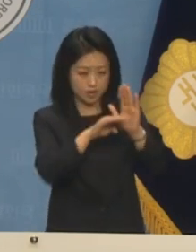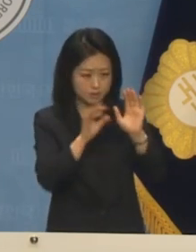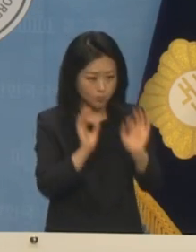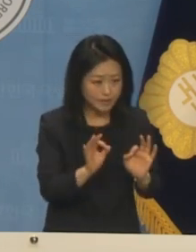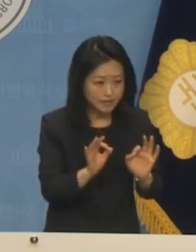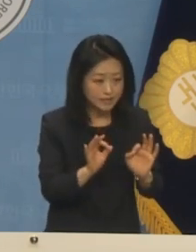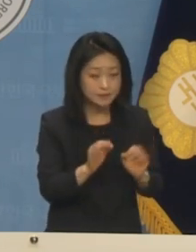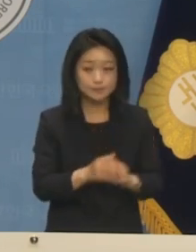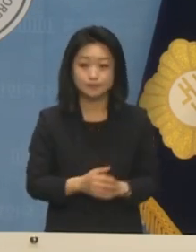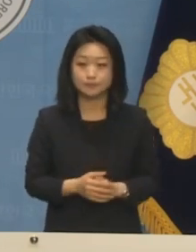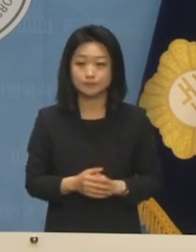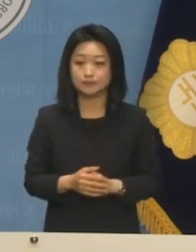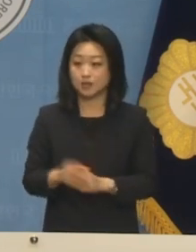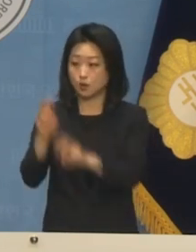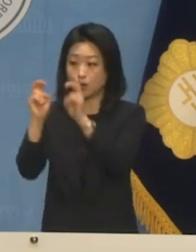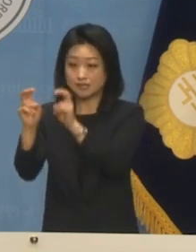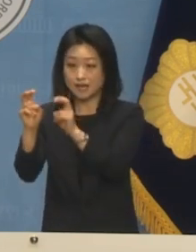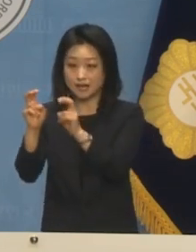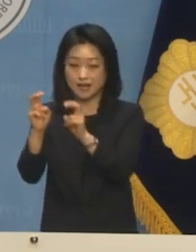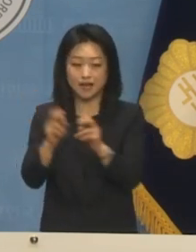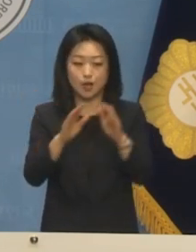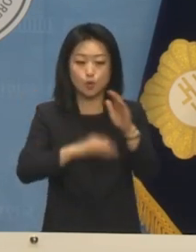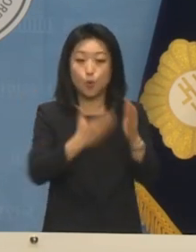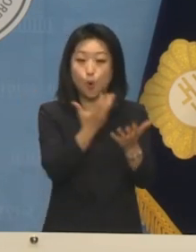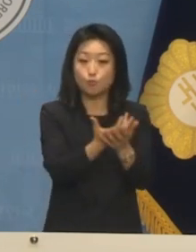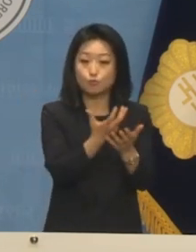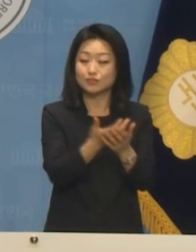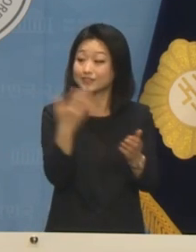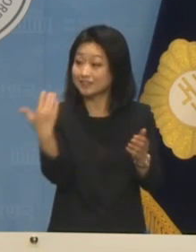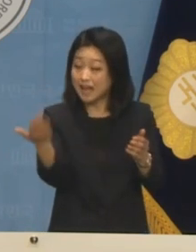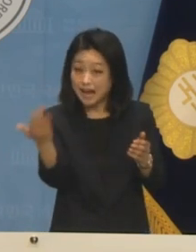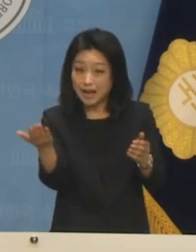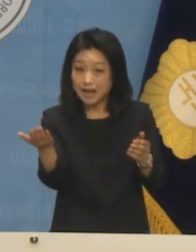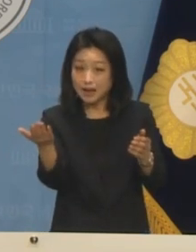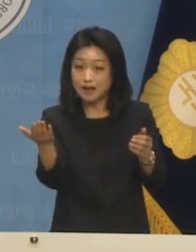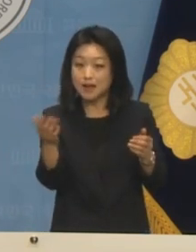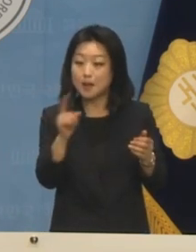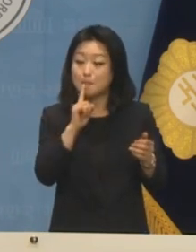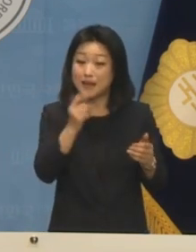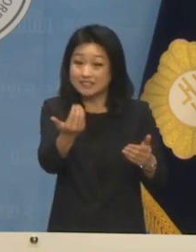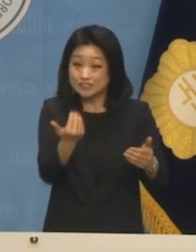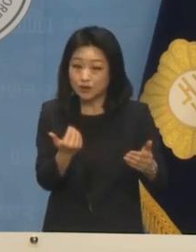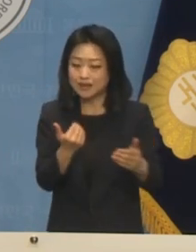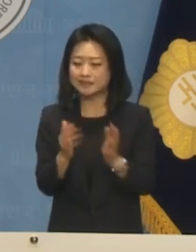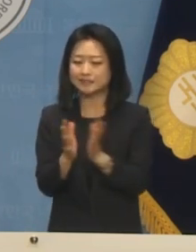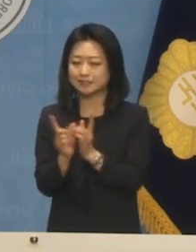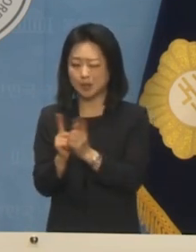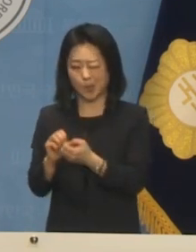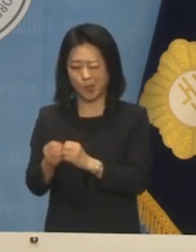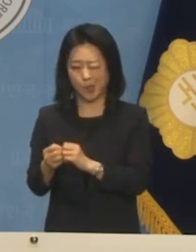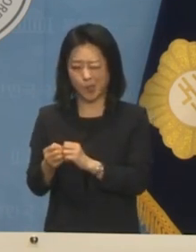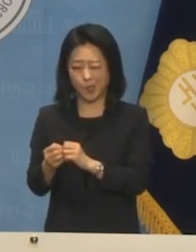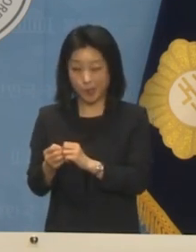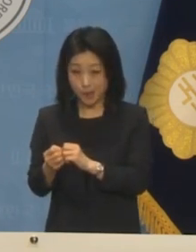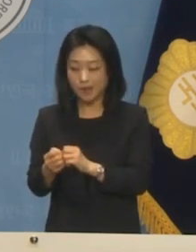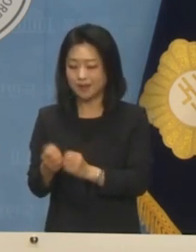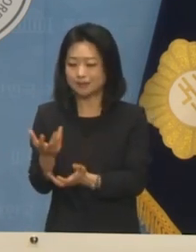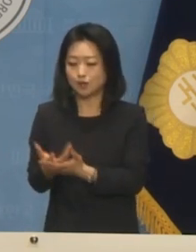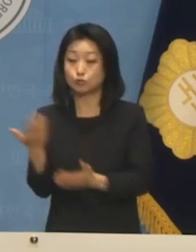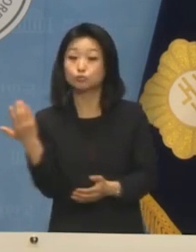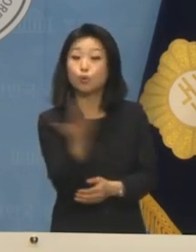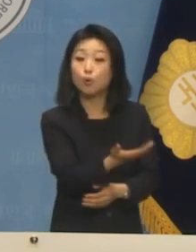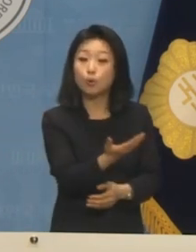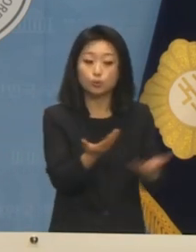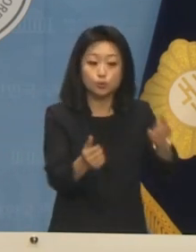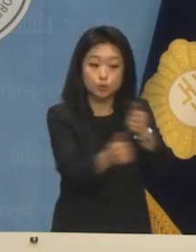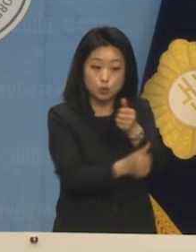사용자는 노동위원회가 자료 제출 요구 공문을 보내기 전에 사건이 시작되자마자 직접 조작된 자료를 제출한다면